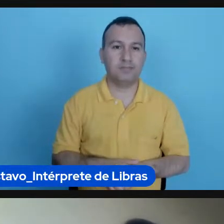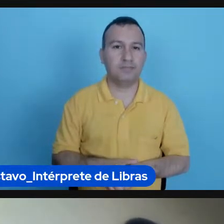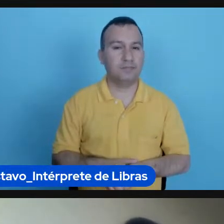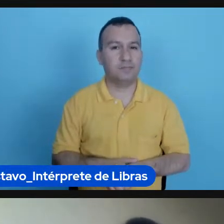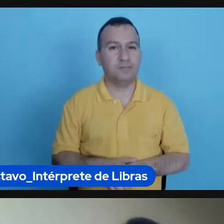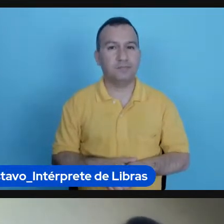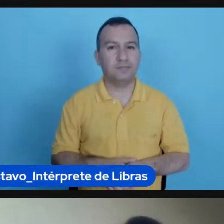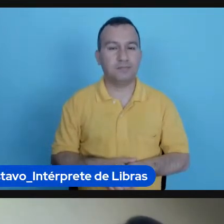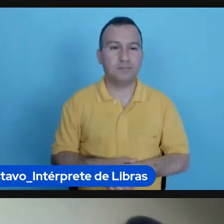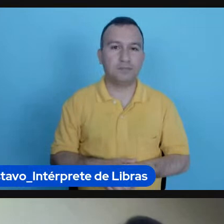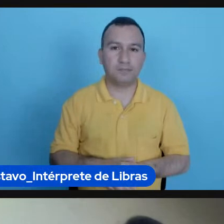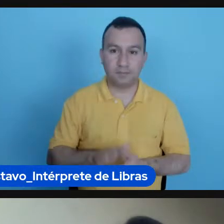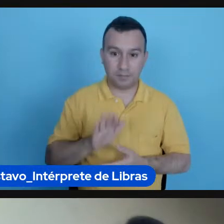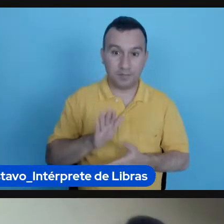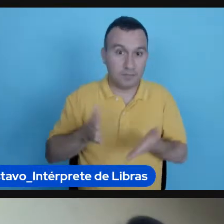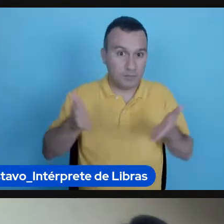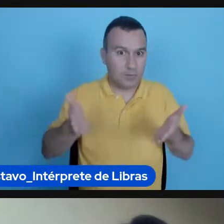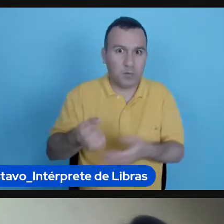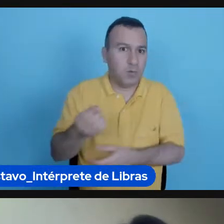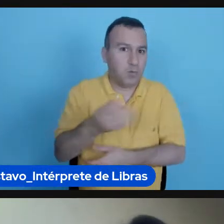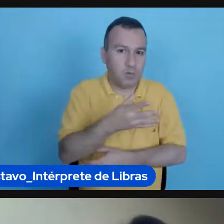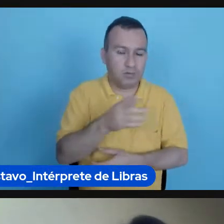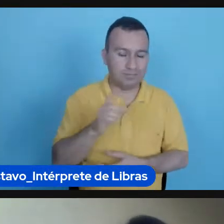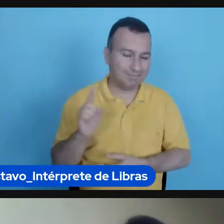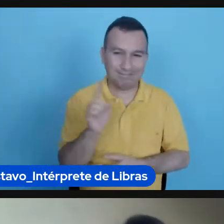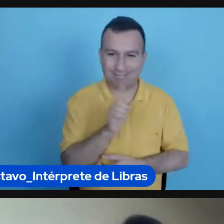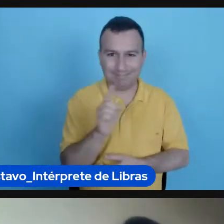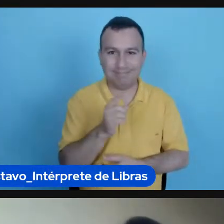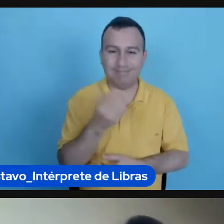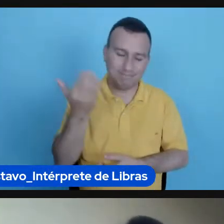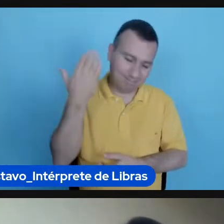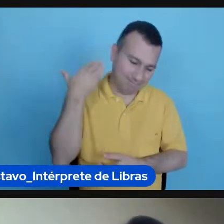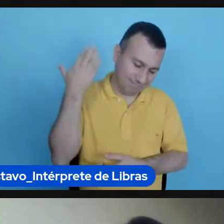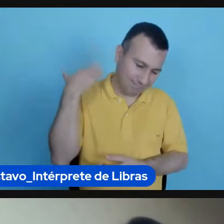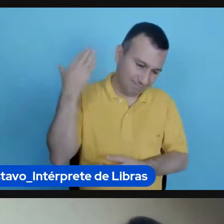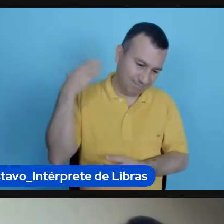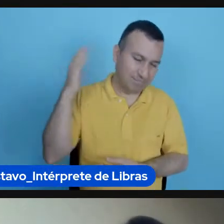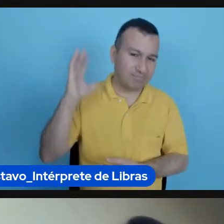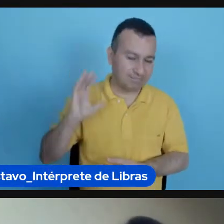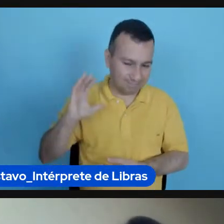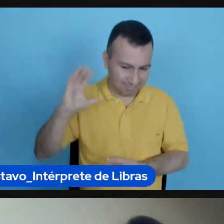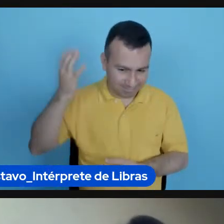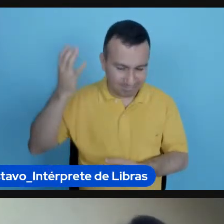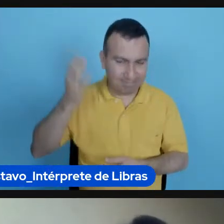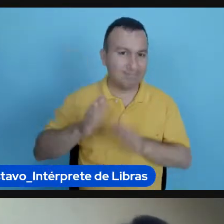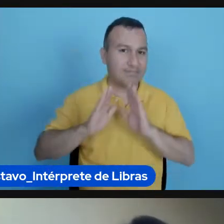ao contrário, né, e acho que os vídeos nos ajudam muito a pensar nisso, né, e